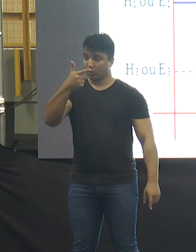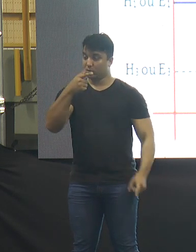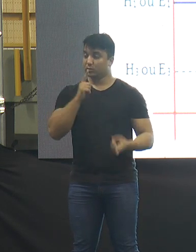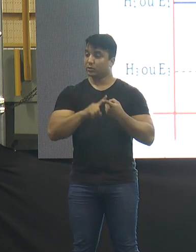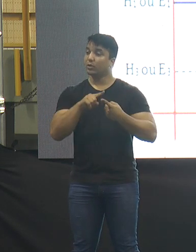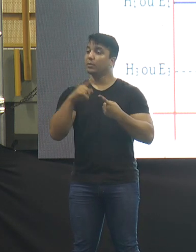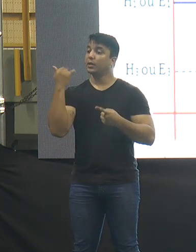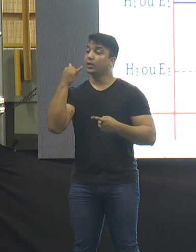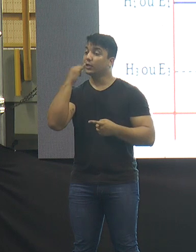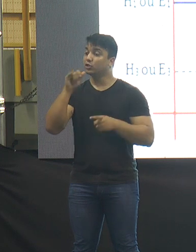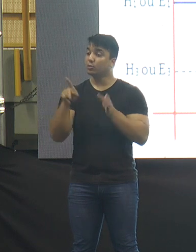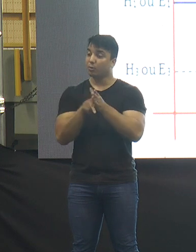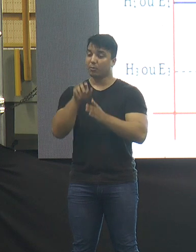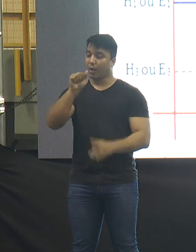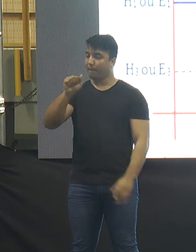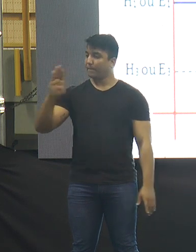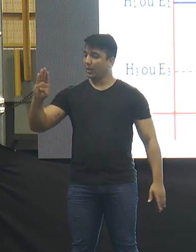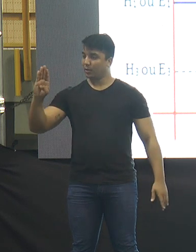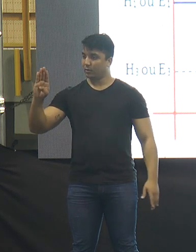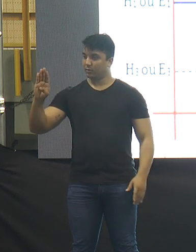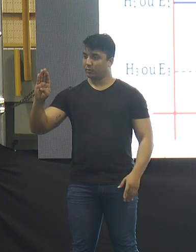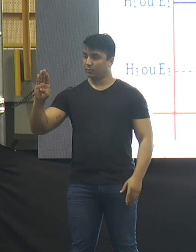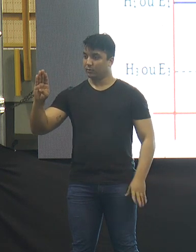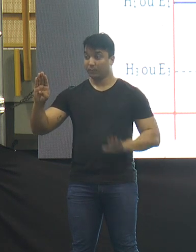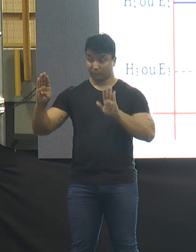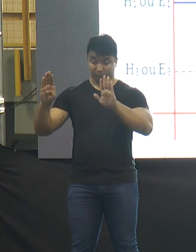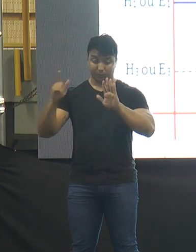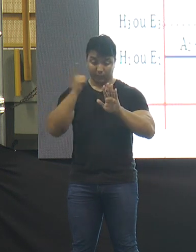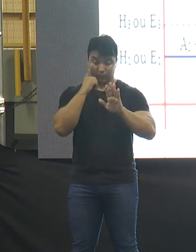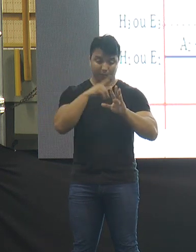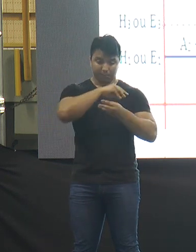energia do AB. Para uma reação